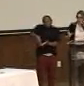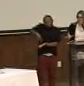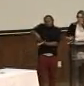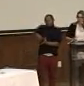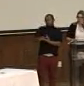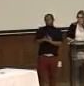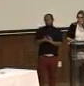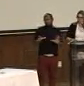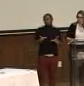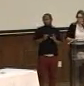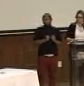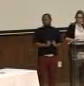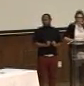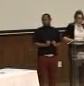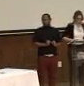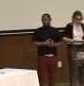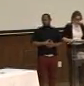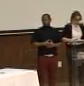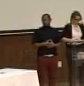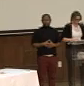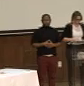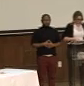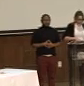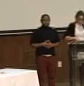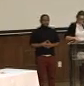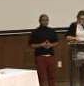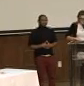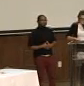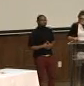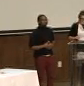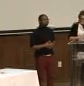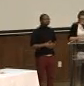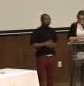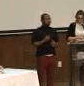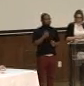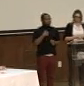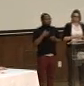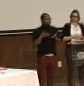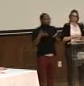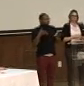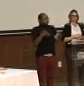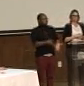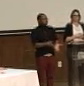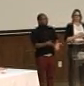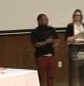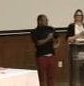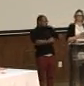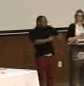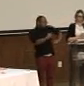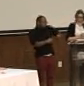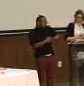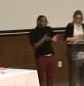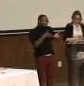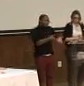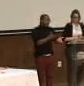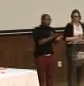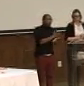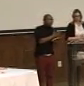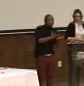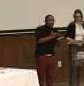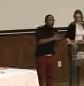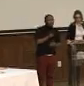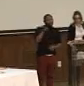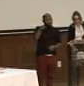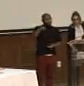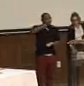levantar, pode ficar à vontade, tá? Tem que ser à vontade. Eu cheguei a participar de algumas discussões da comissão que foi lá no